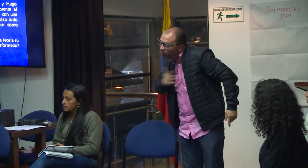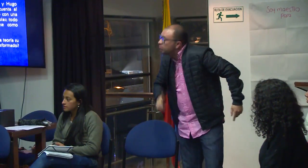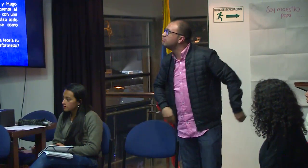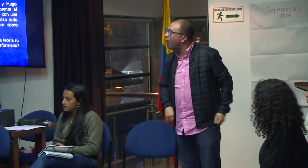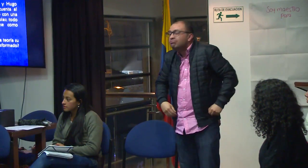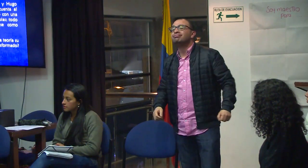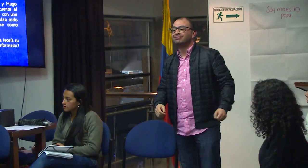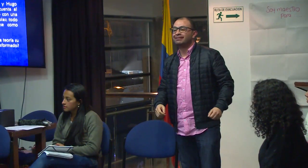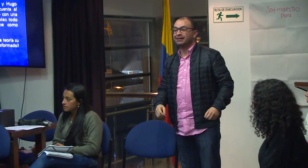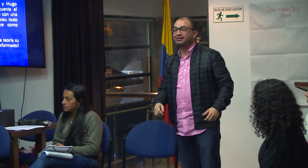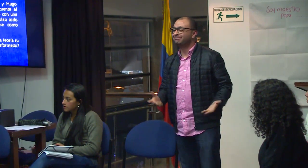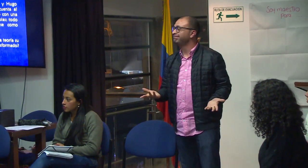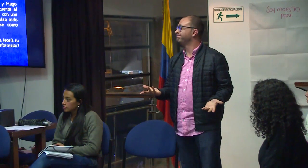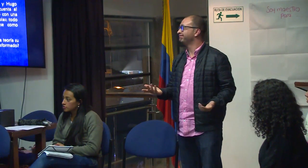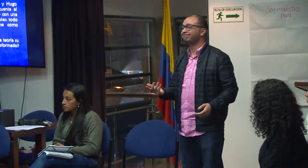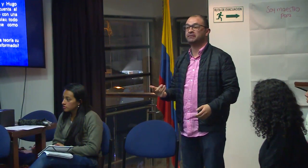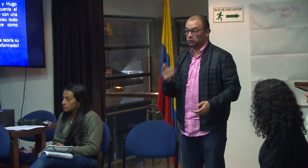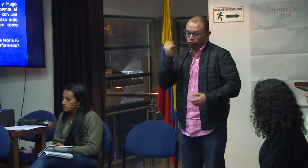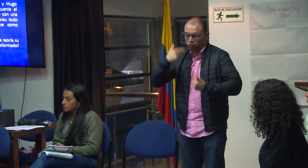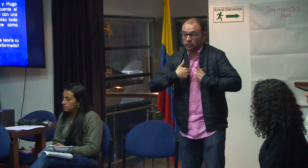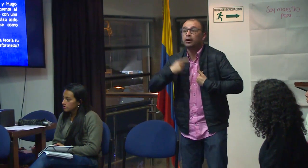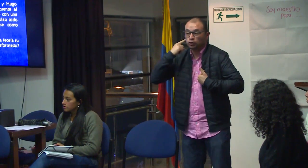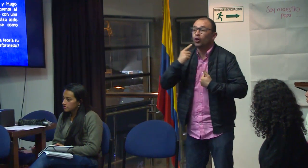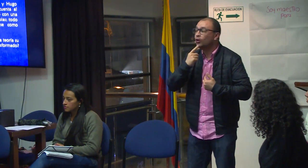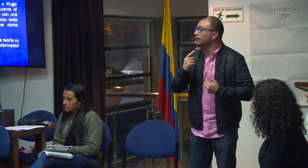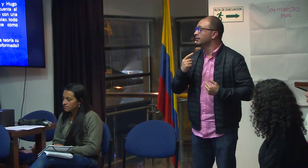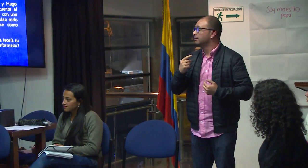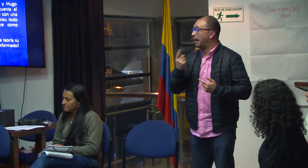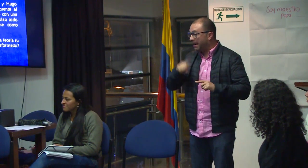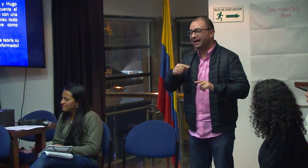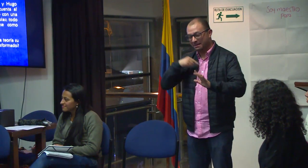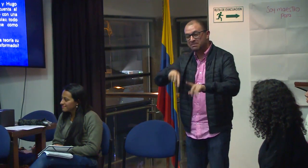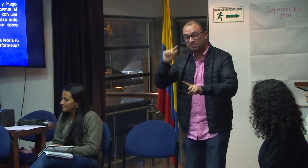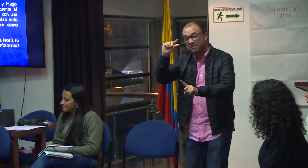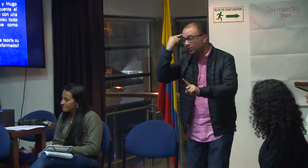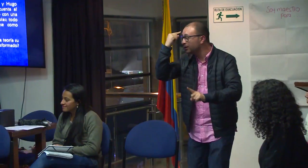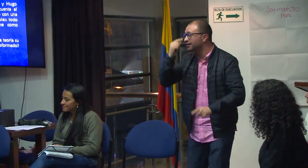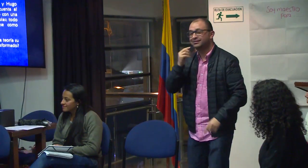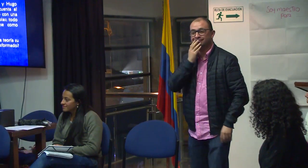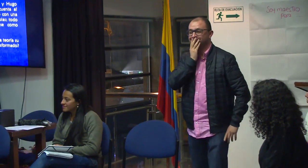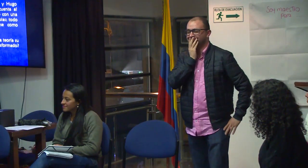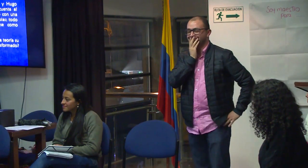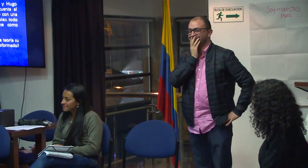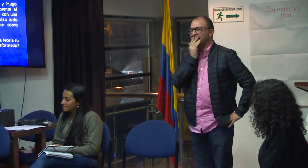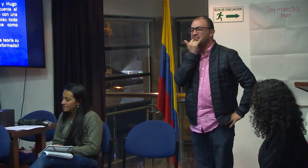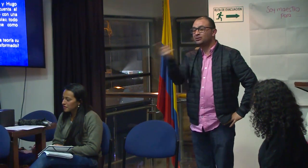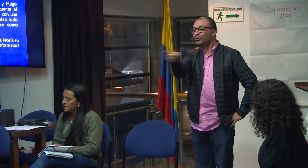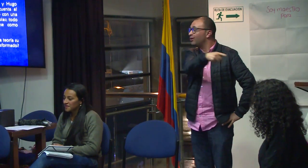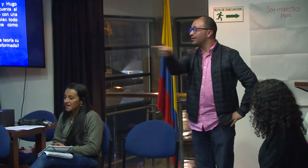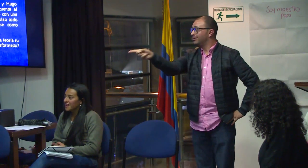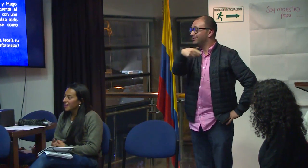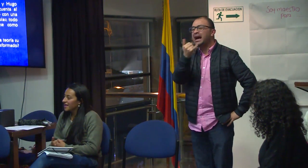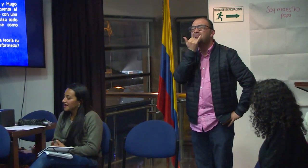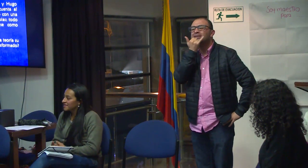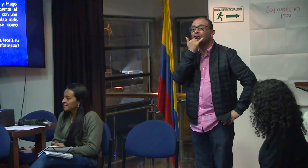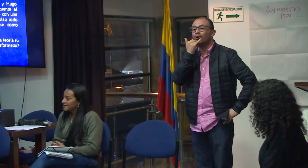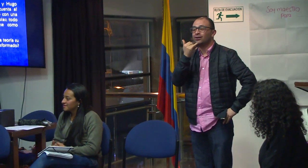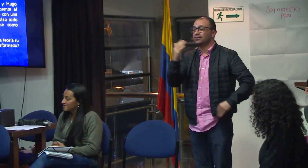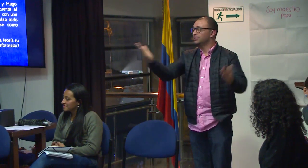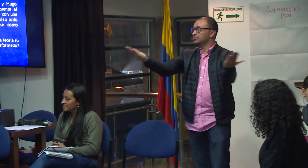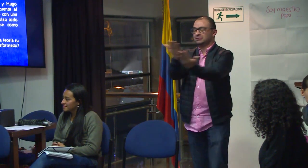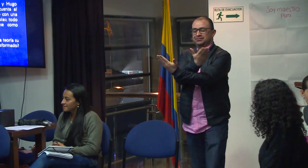solamente, mire, es que yo soy sordo y esa es mi experiencia, sino permitirnos conocernos, intercambiar experiencias, saberes, imágenes. ¿Sí? Y